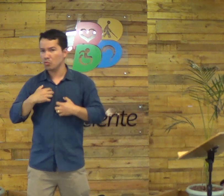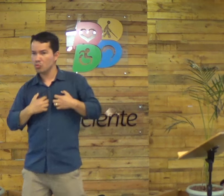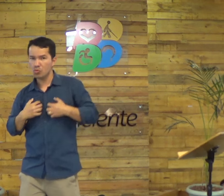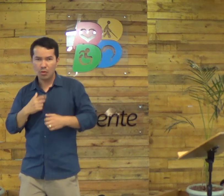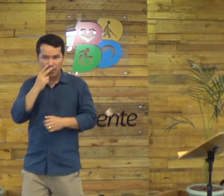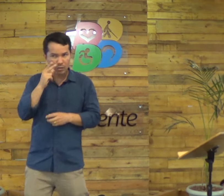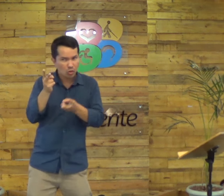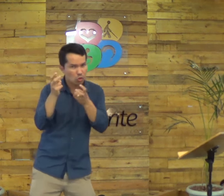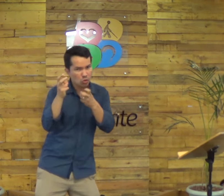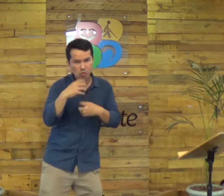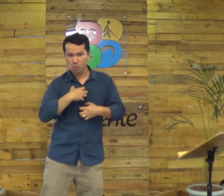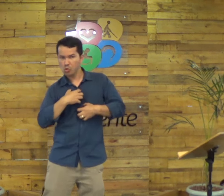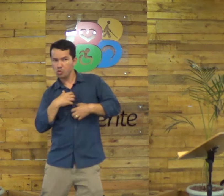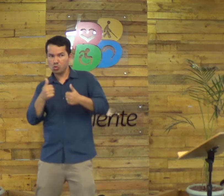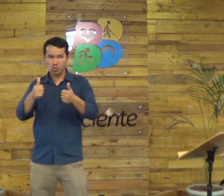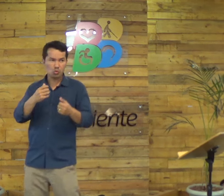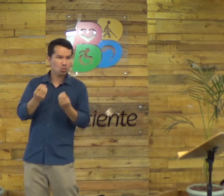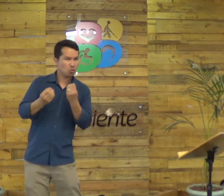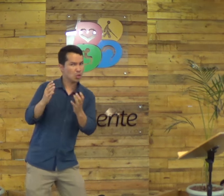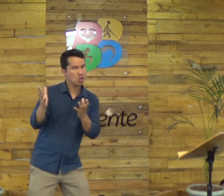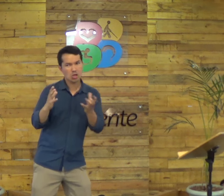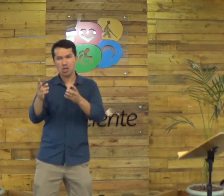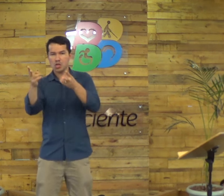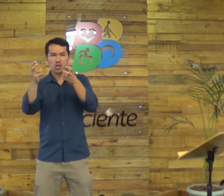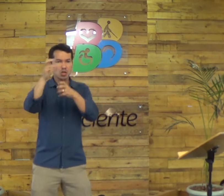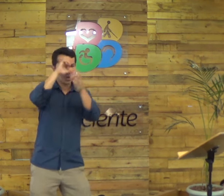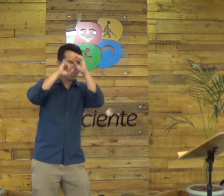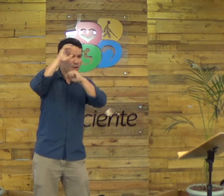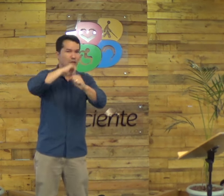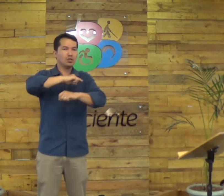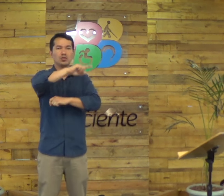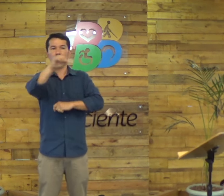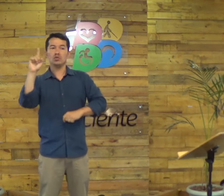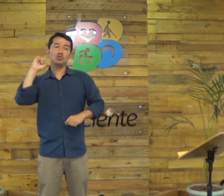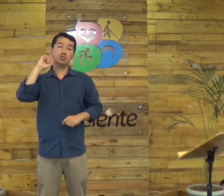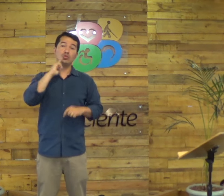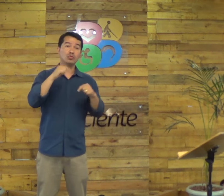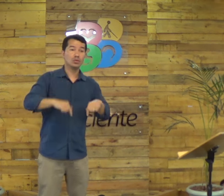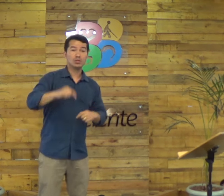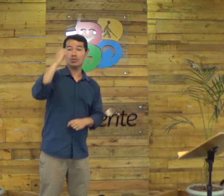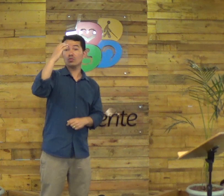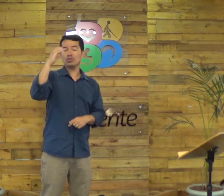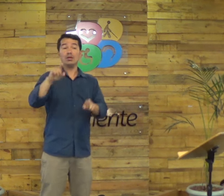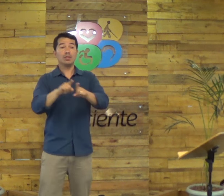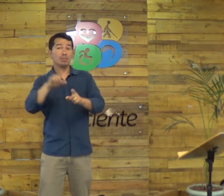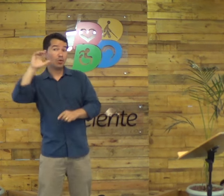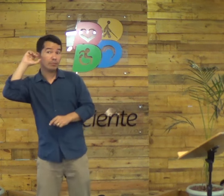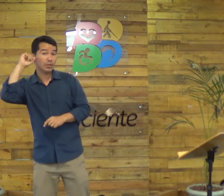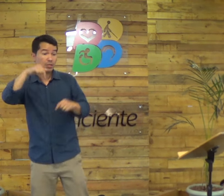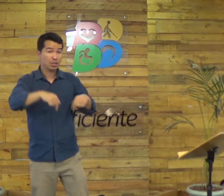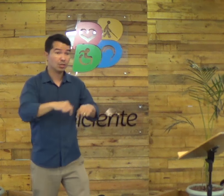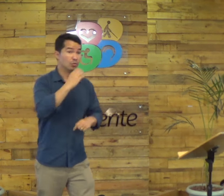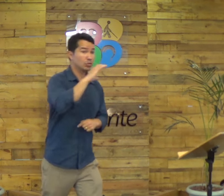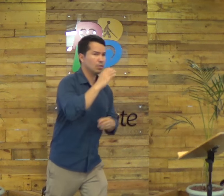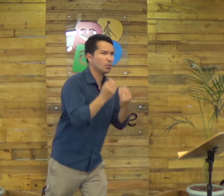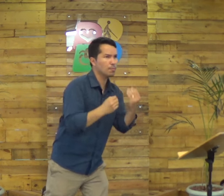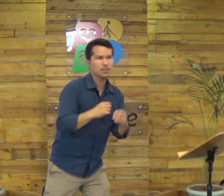e olhar, sabe, perceber como que era essa cultura, como que eram os filhos aqui da igreja, os filhos também,